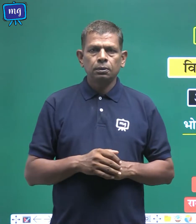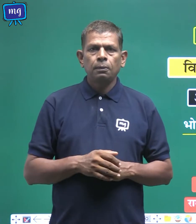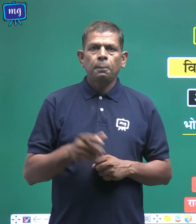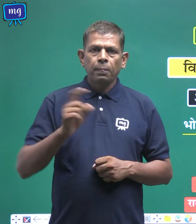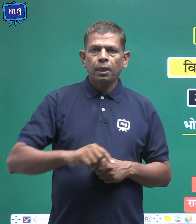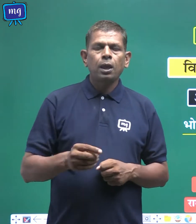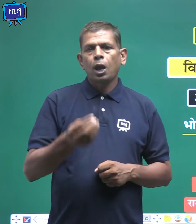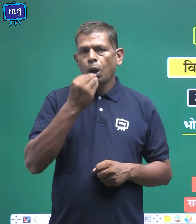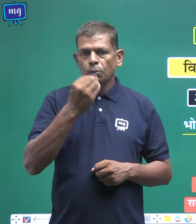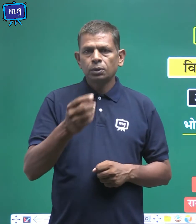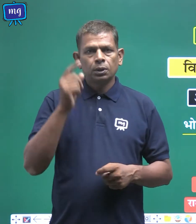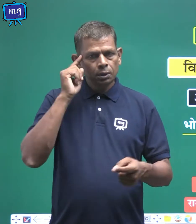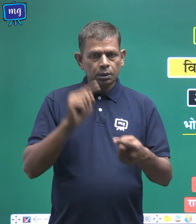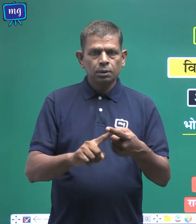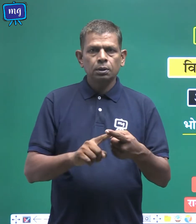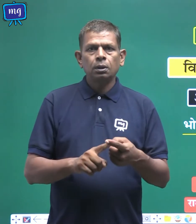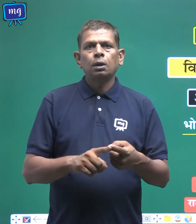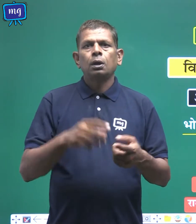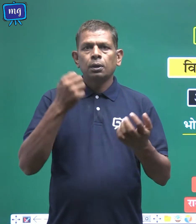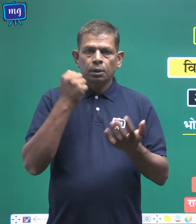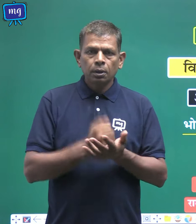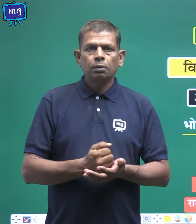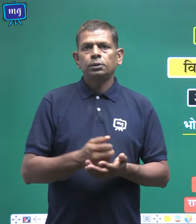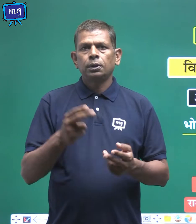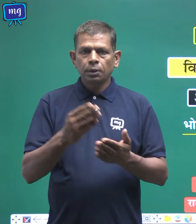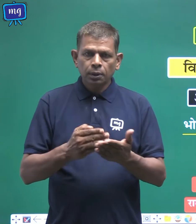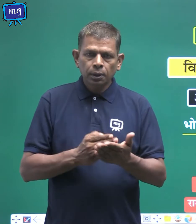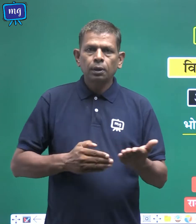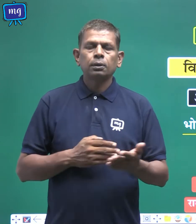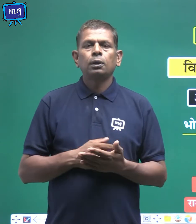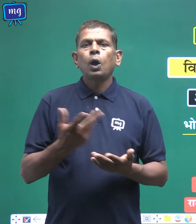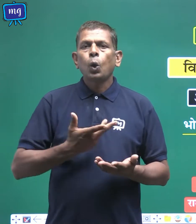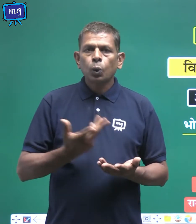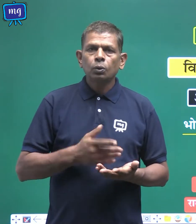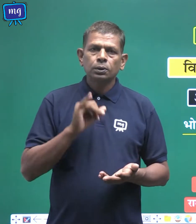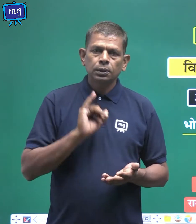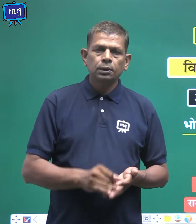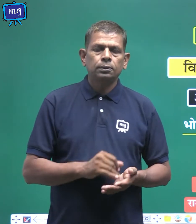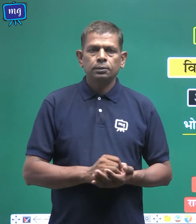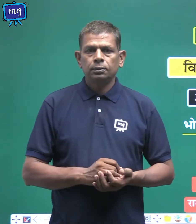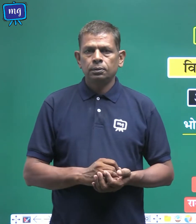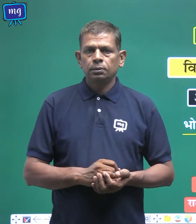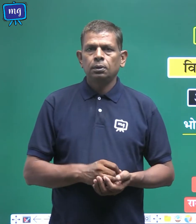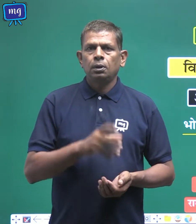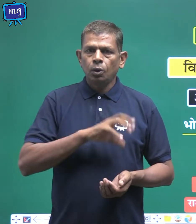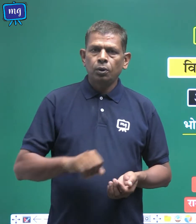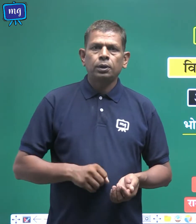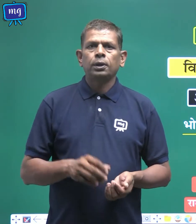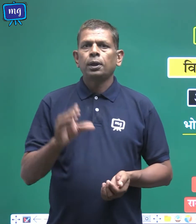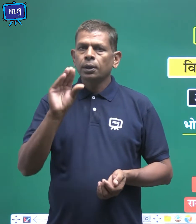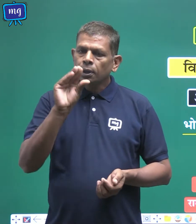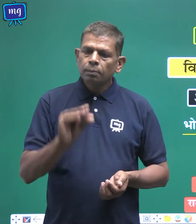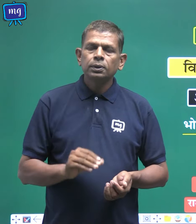कि भोजन के लिए आवश्यक घटक कौन कौन से हैं और इनकी कमी